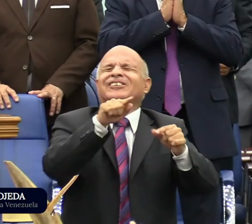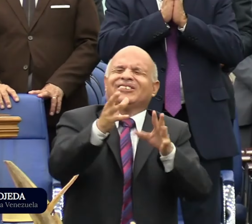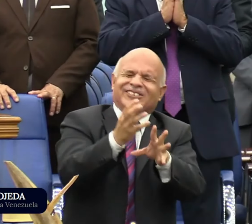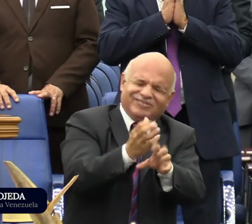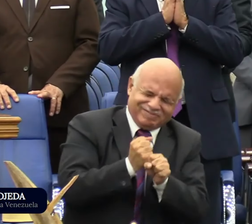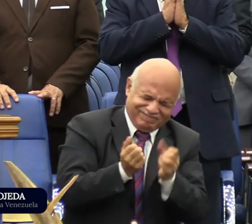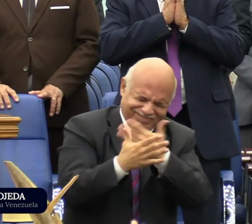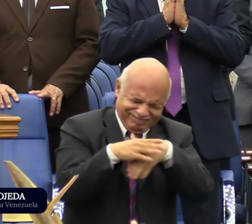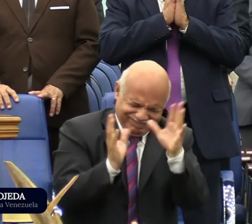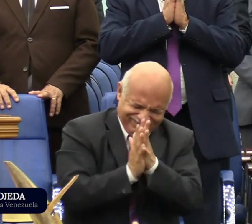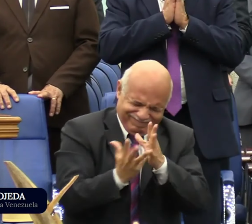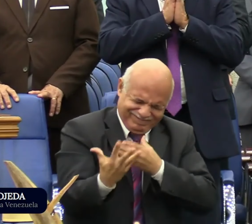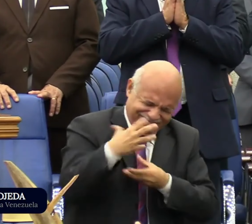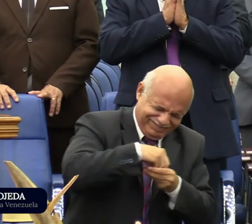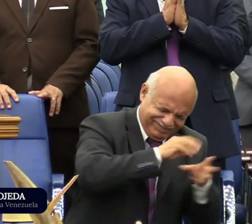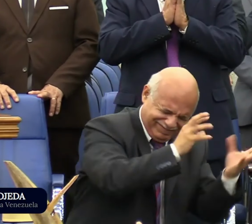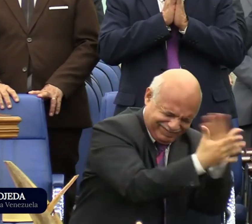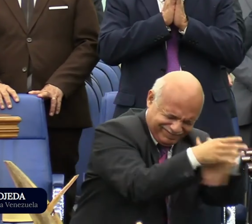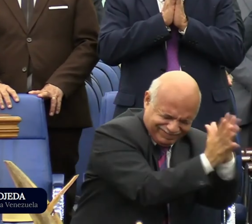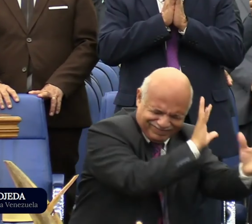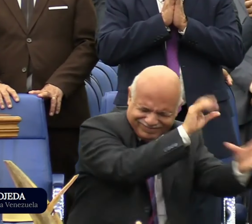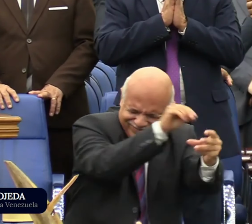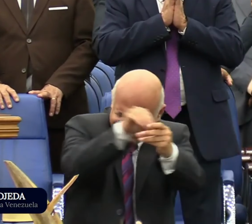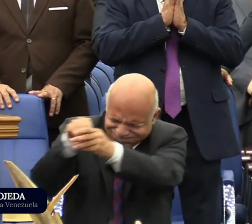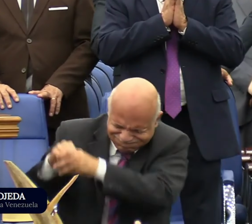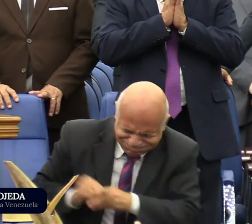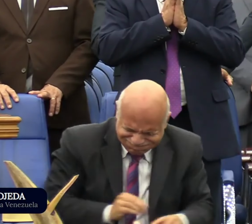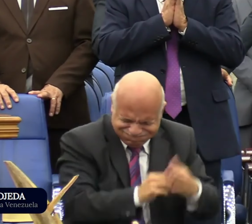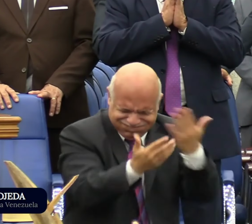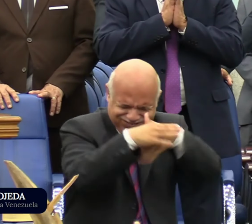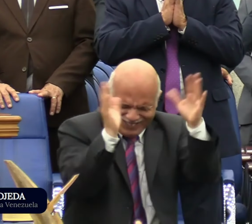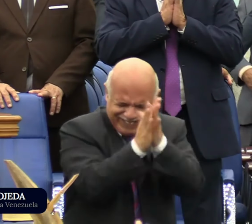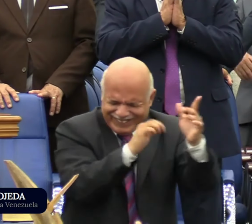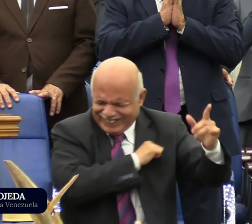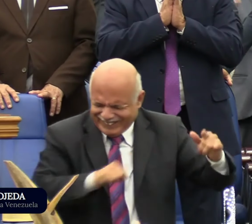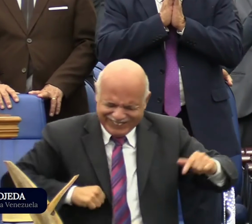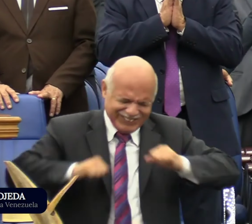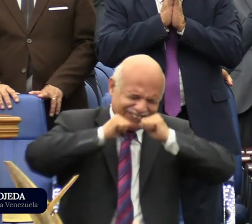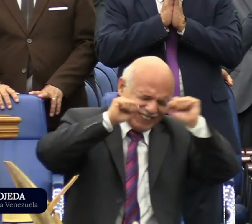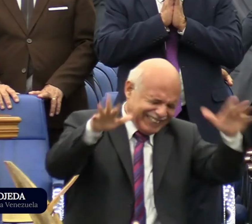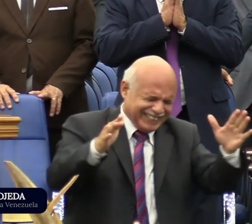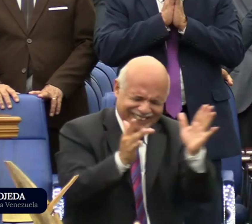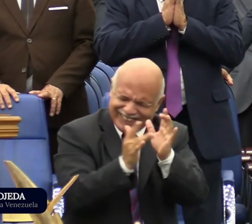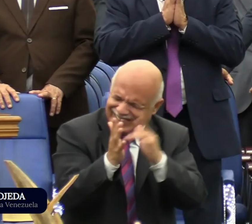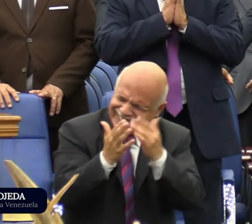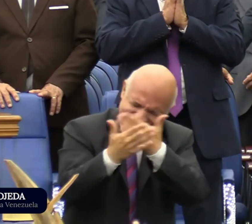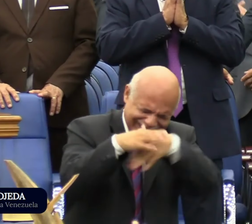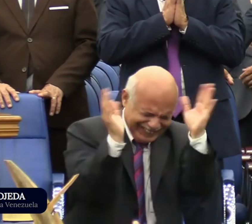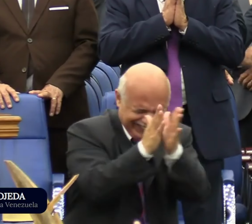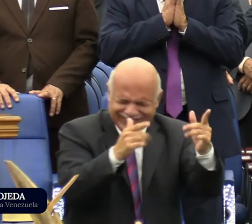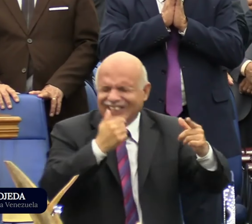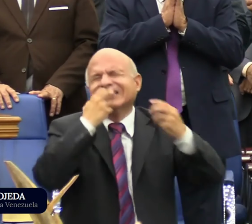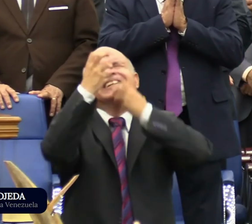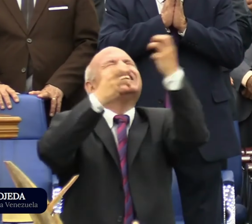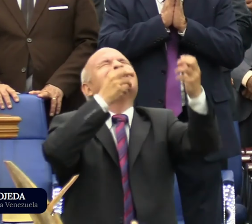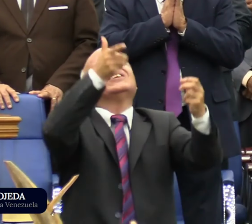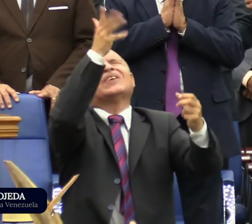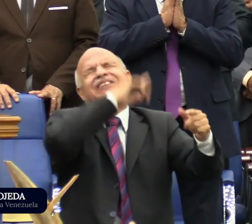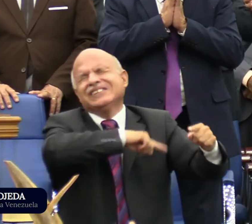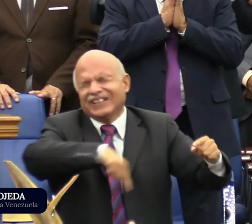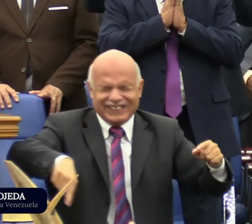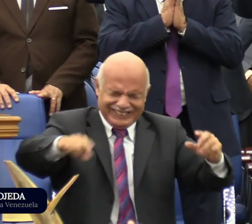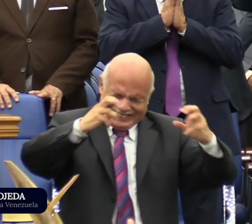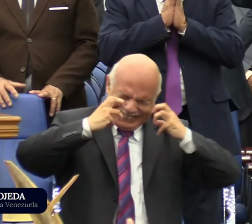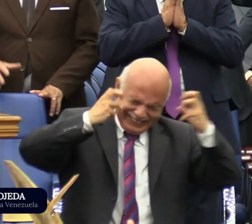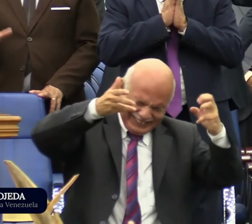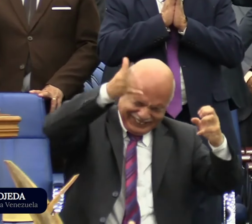Te dar louvor, queremos Te pedir, Pai, em nome de Jesus, enche cada um com o Teu Espírito Santo. Senhor, venha sobre eles.